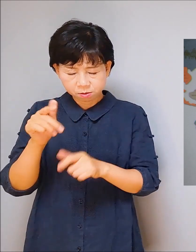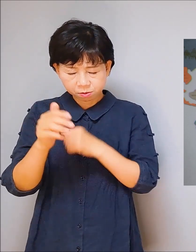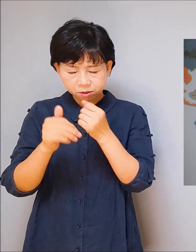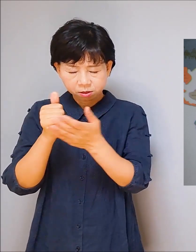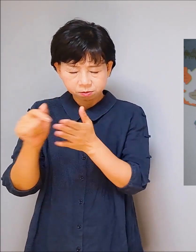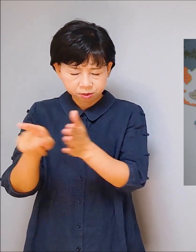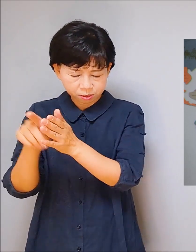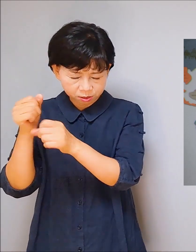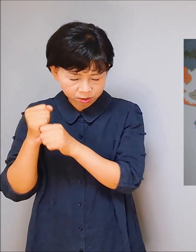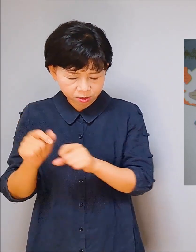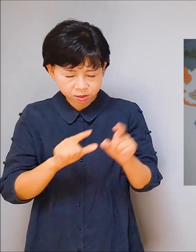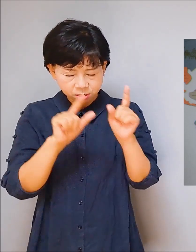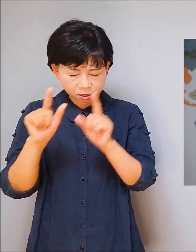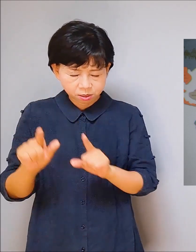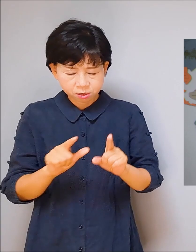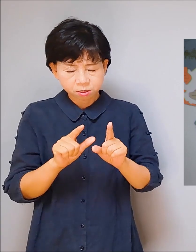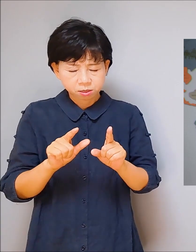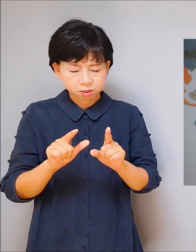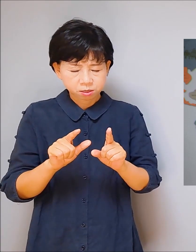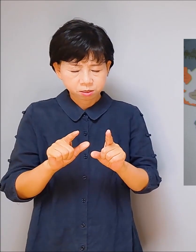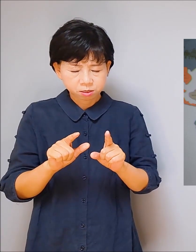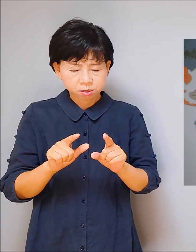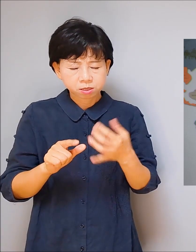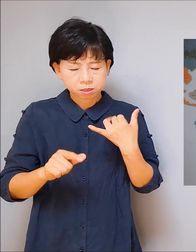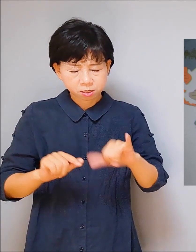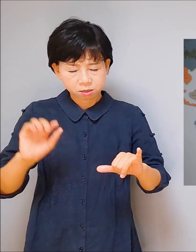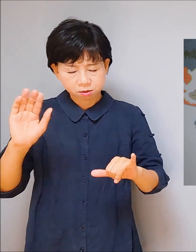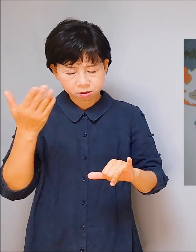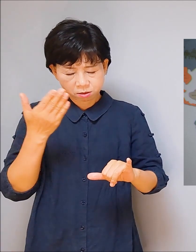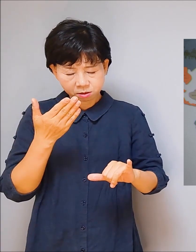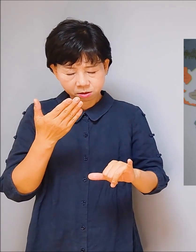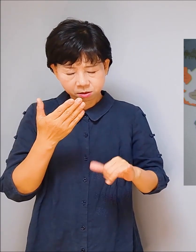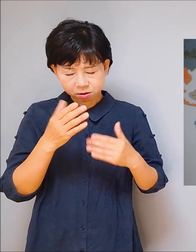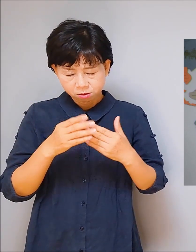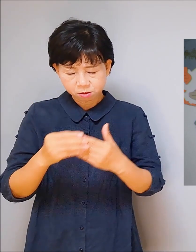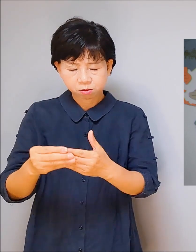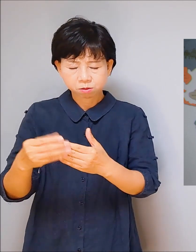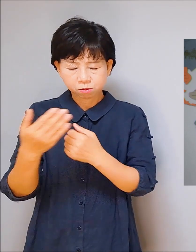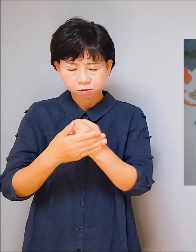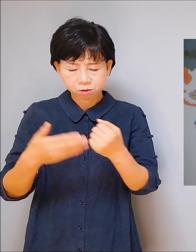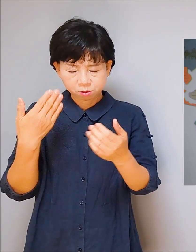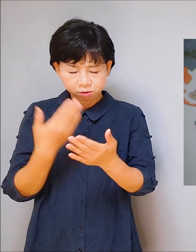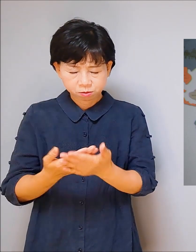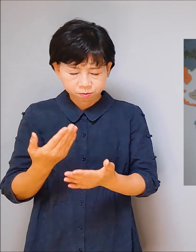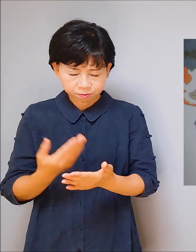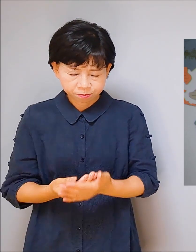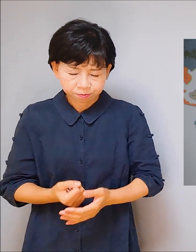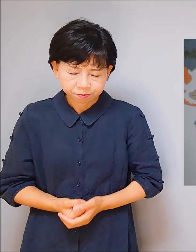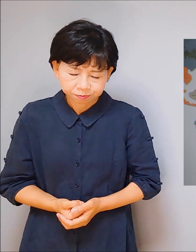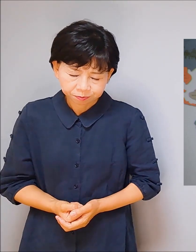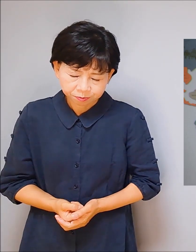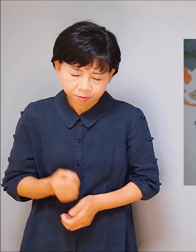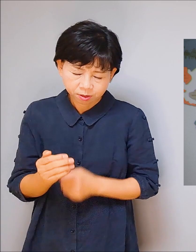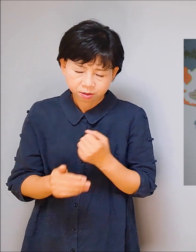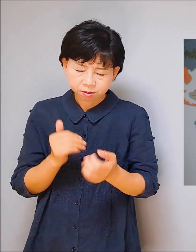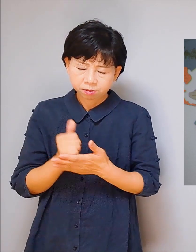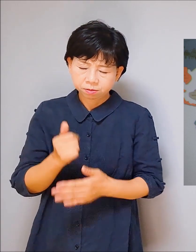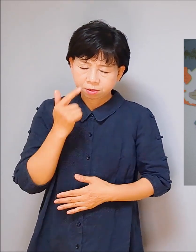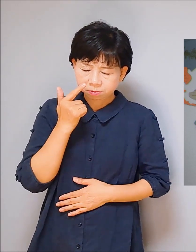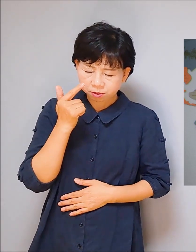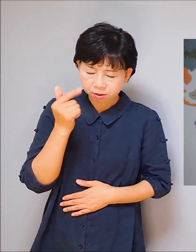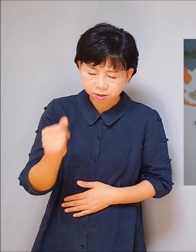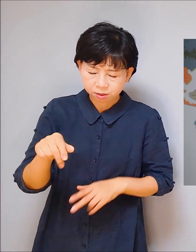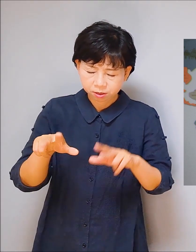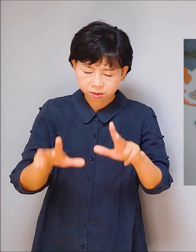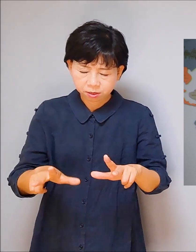하나님 의지하고 살아가는 사랑하는 우리의 다음 세대 자녀들 될 수 있도록 은혜 더하여 주시옵소서. 하나님 아버지